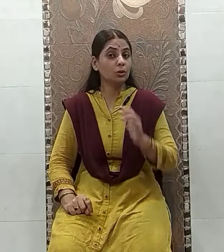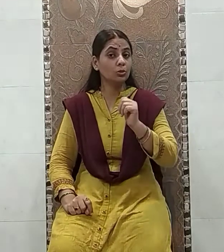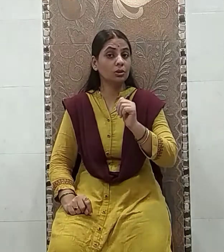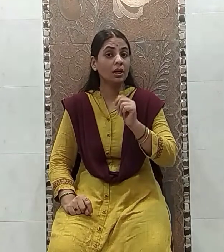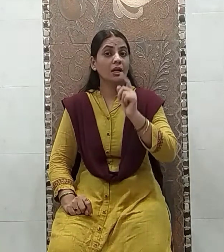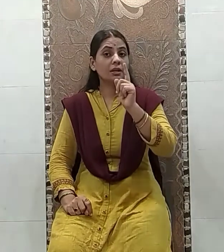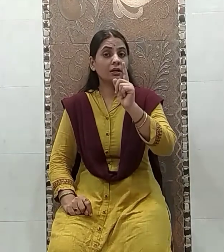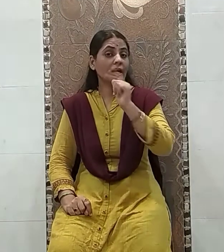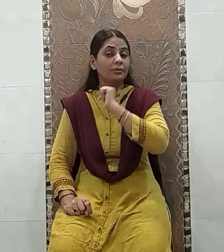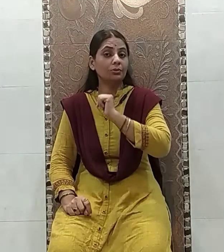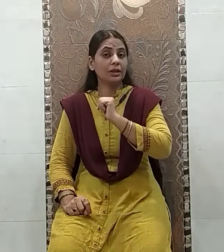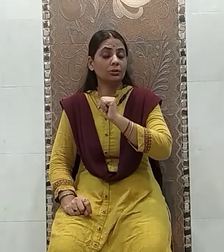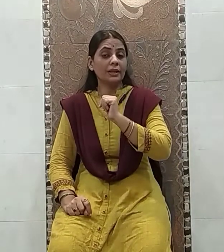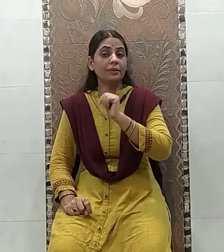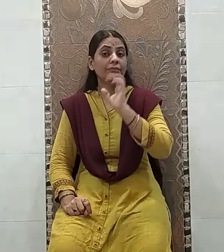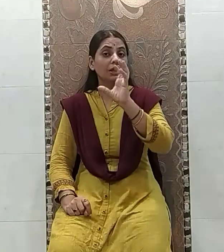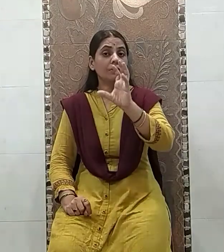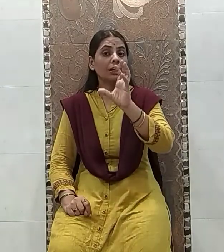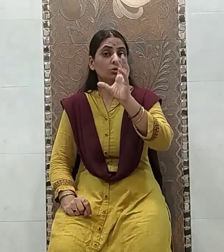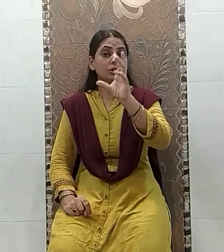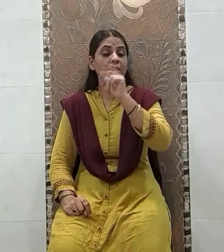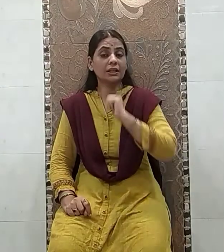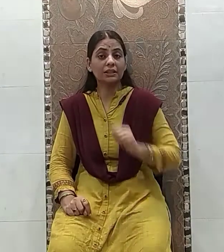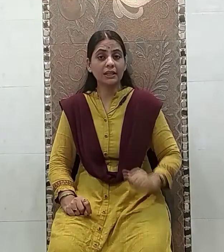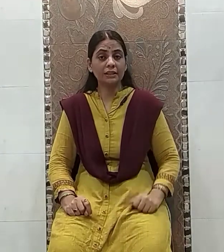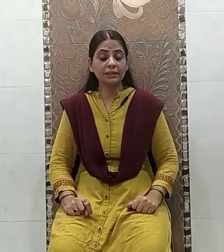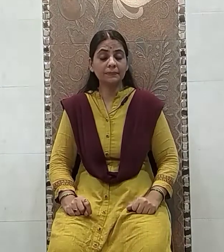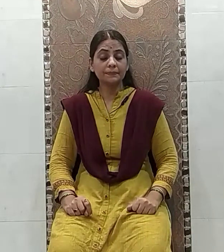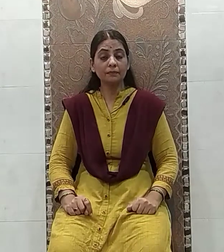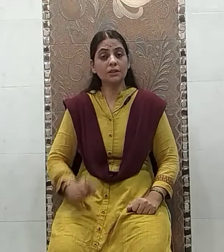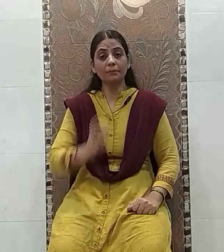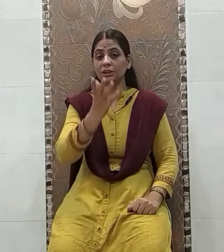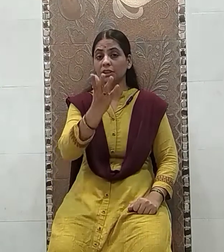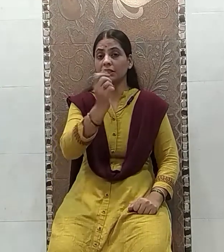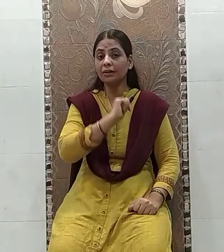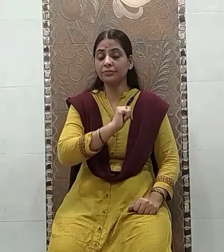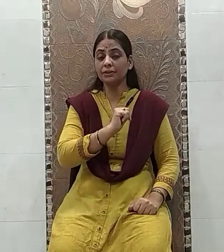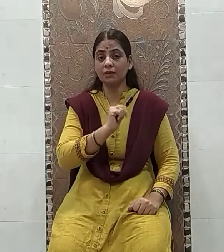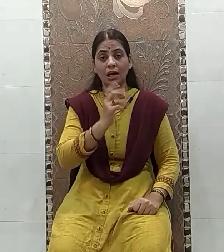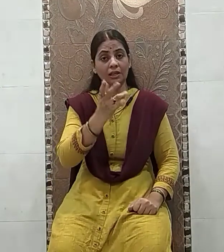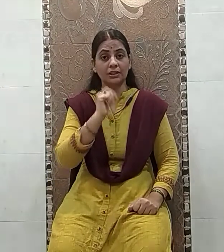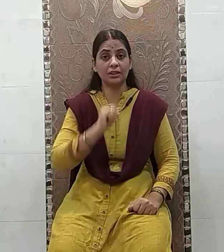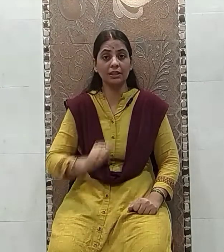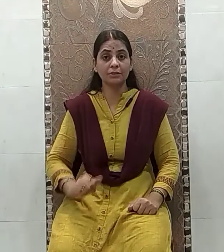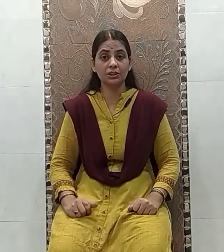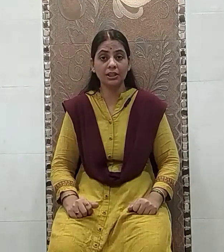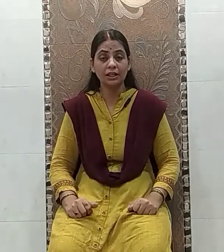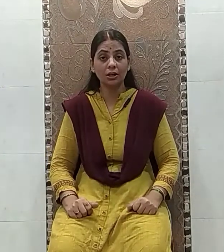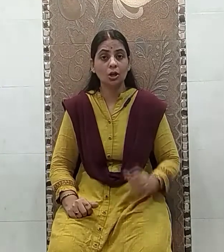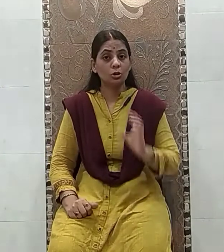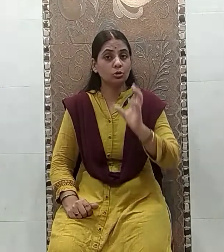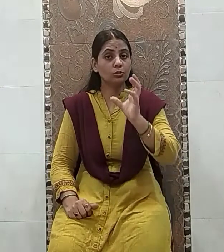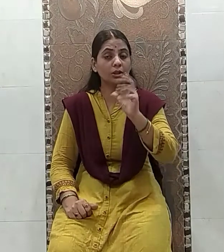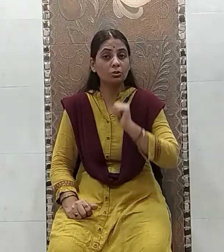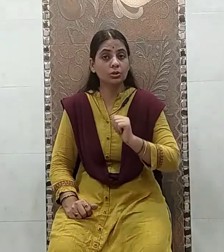बघून क्राफ्ट द्वारे वेगवेगळ्या गोष्टी करता येतील. म्हणजे क्राफ्ट हा देखील एक विषय आला जो तुम्ही करू